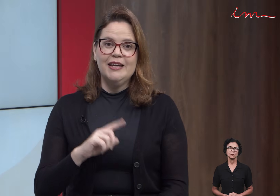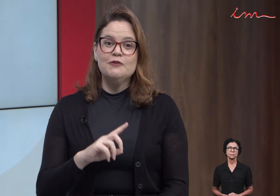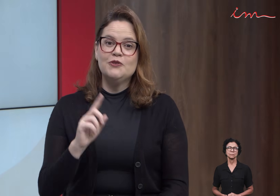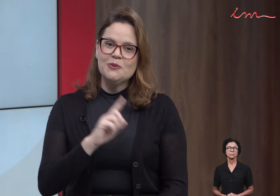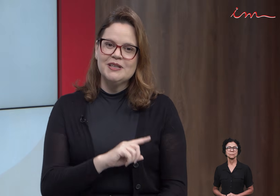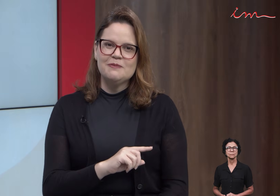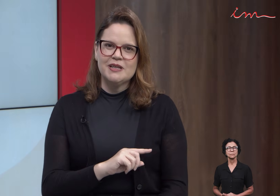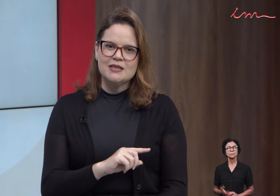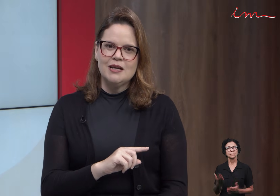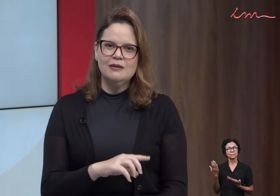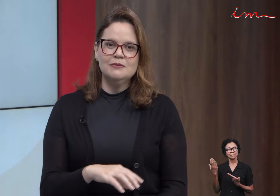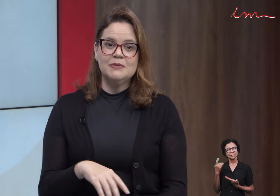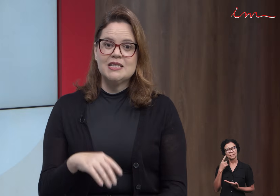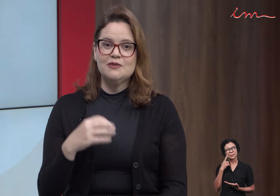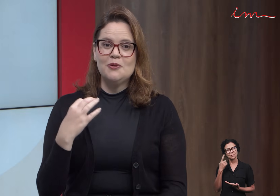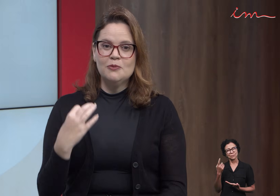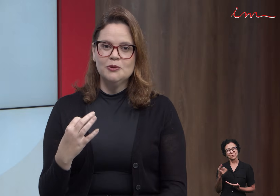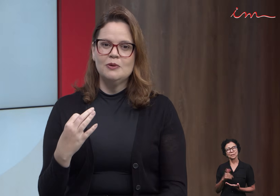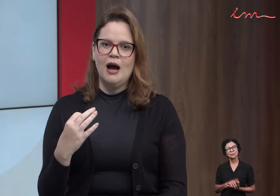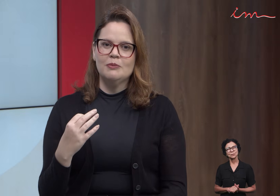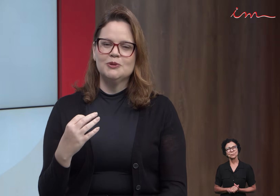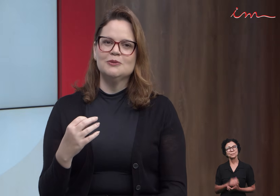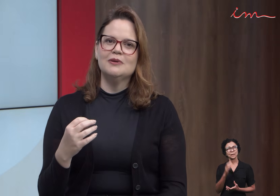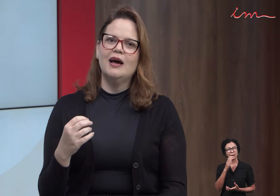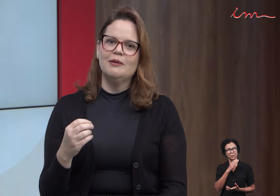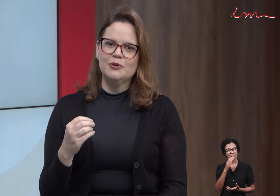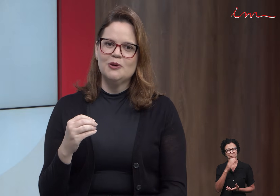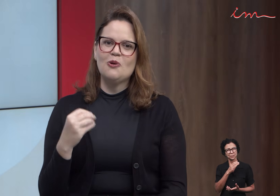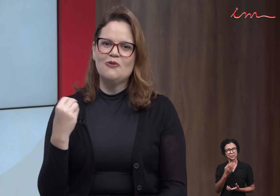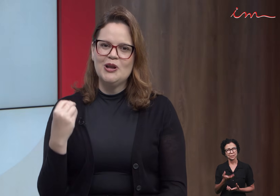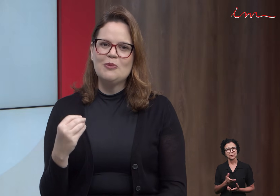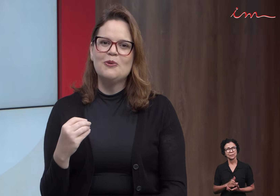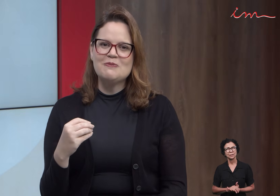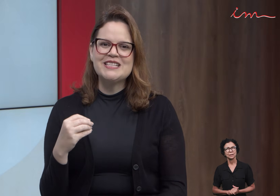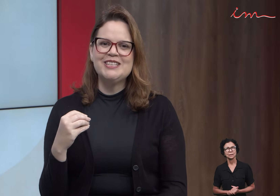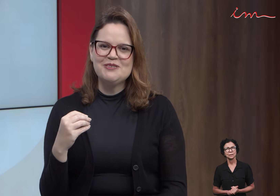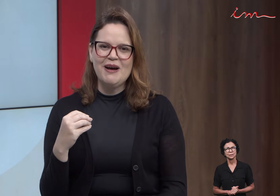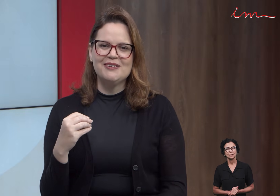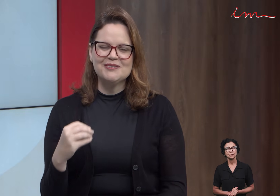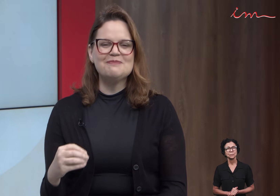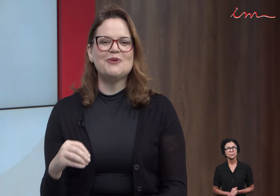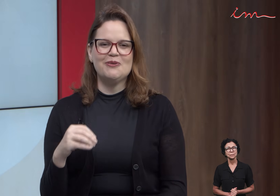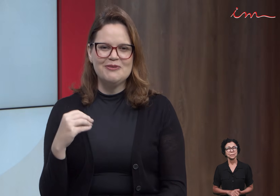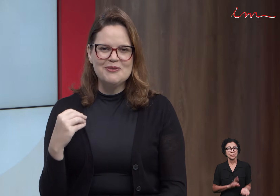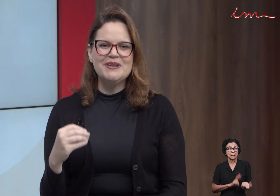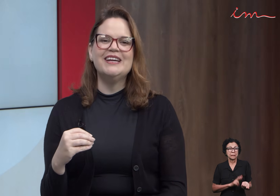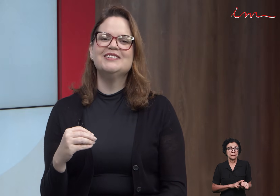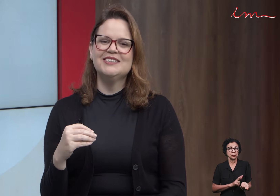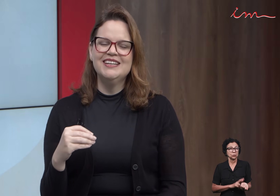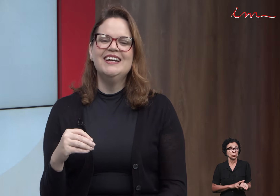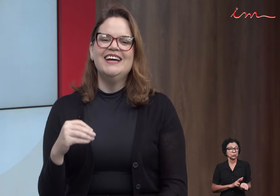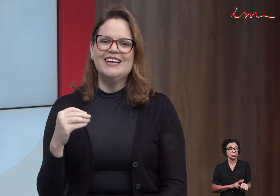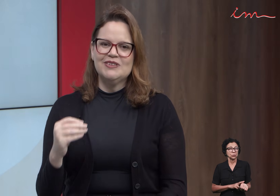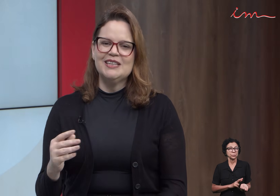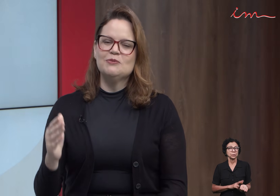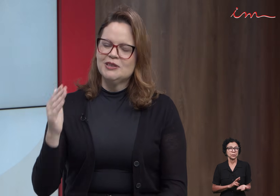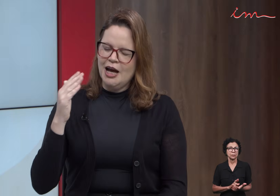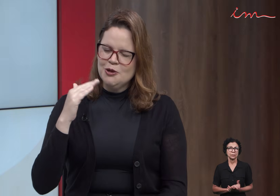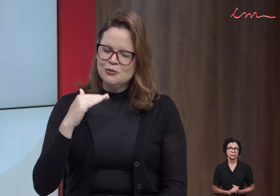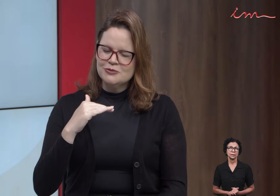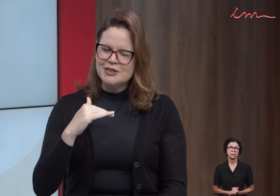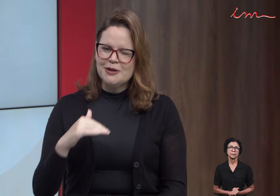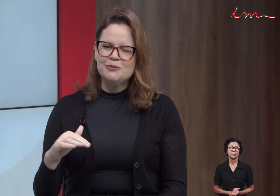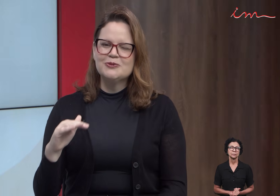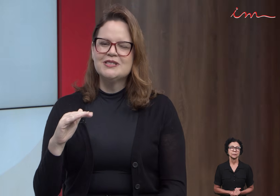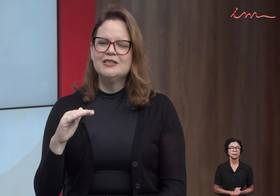E aí, viu a interpretação? Priscila, foi muito rápido. É porque o louvor ele é um pouco mais ritmado. Provavelmente ele vai ter que botar